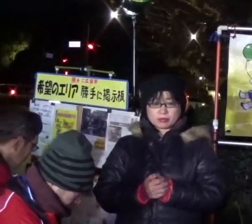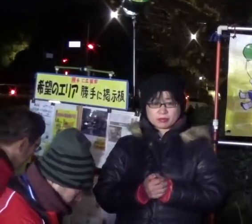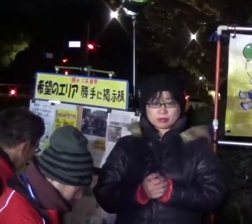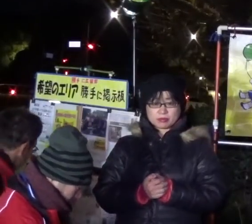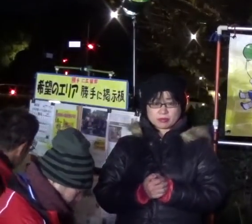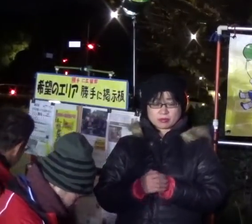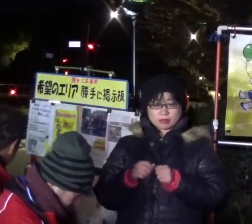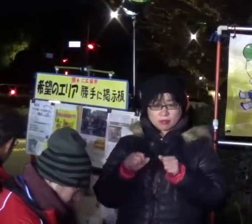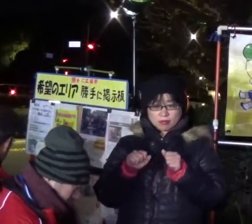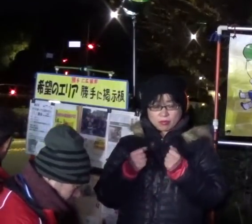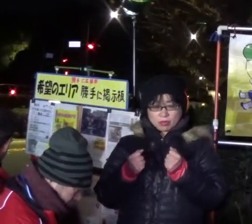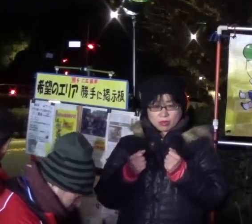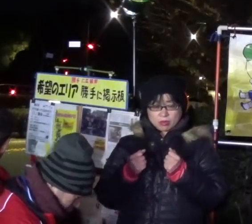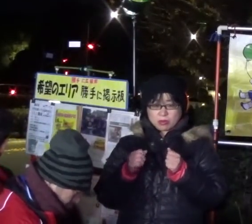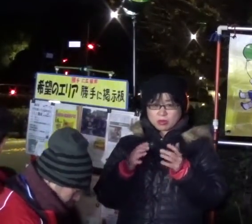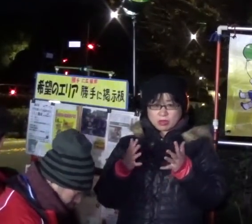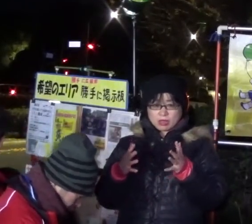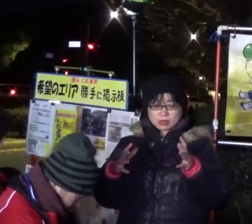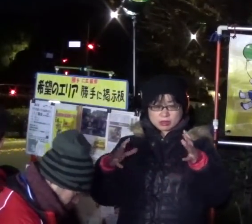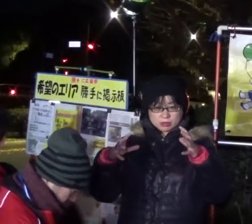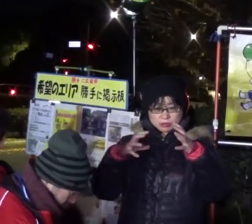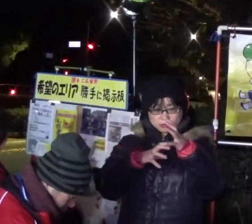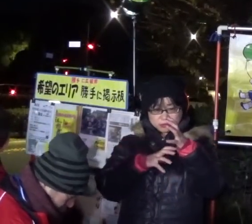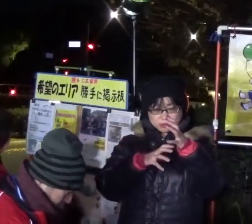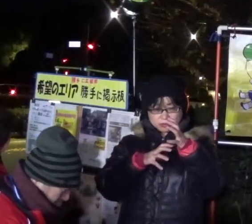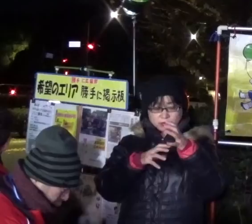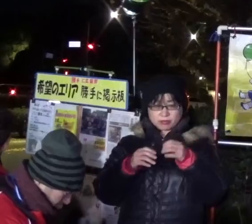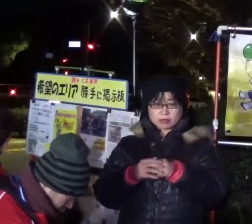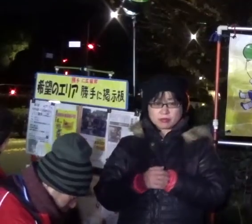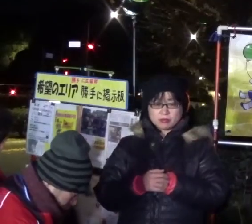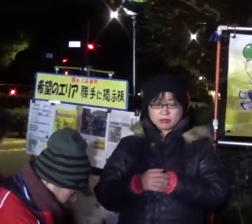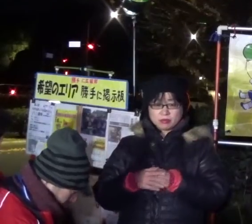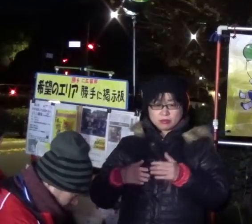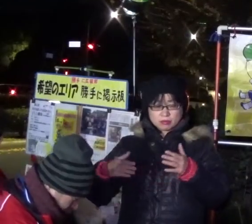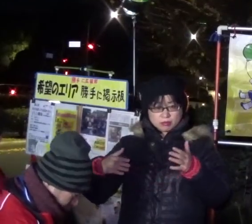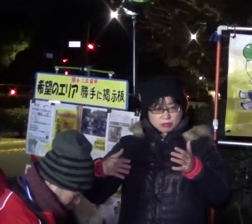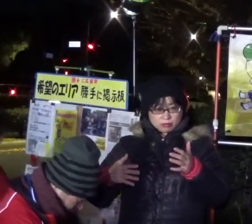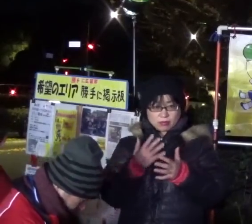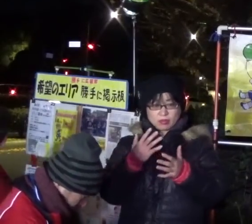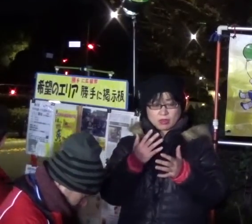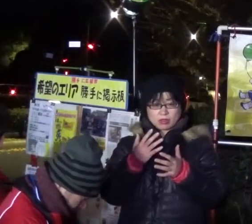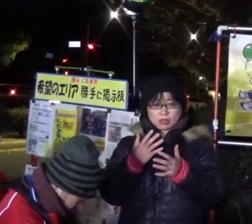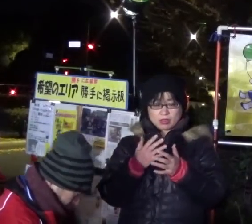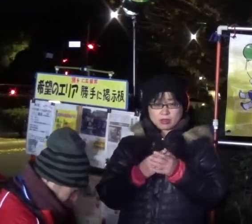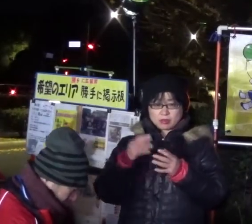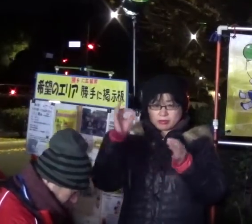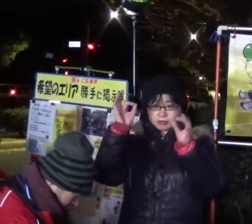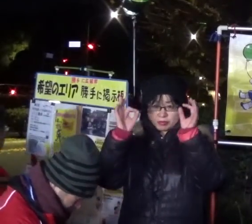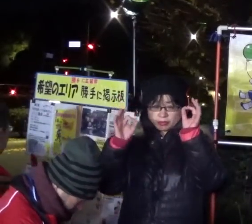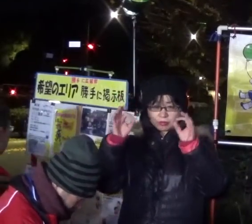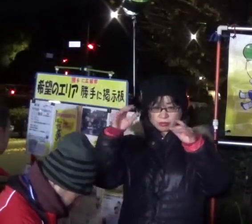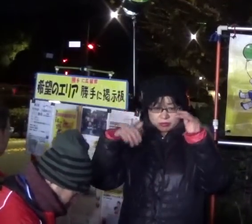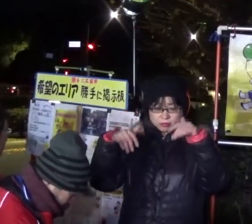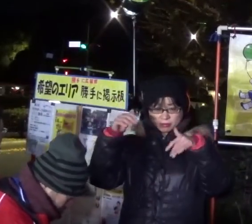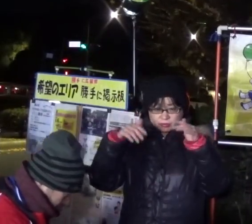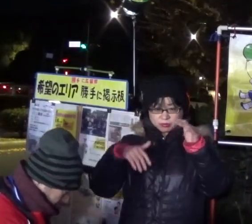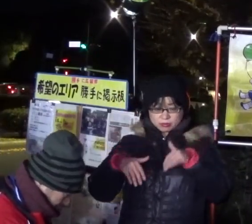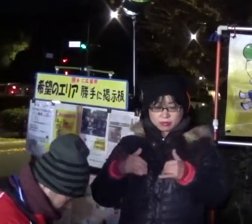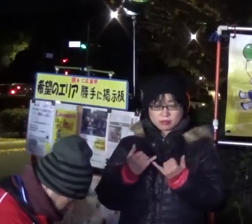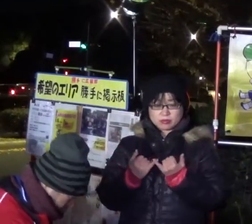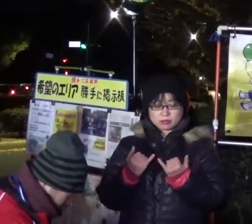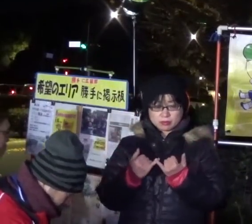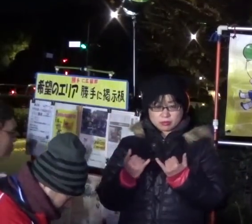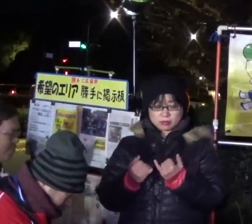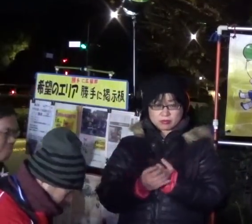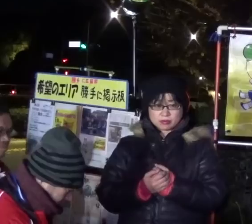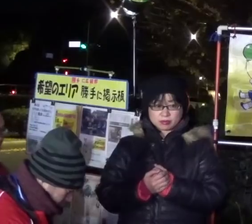壊れそうもない岩を打ち砕く雫のように、